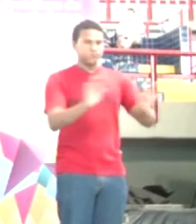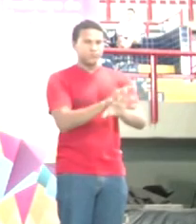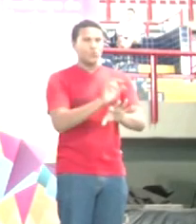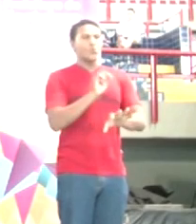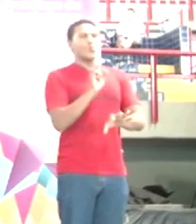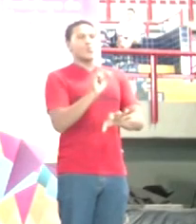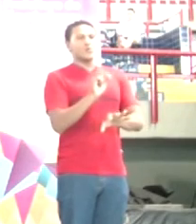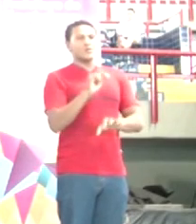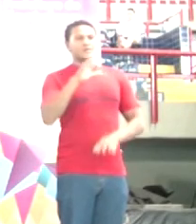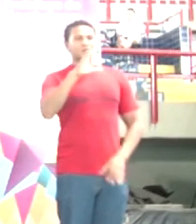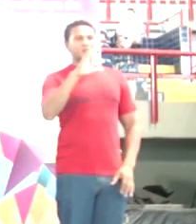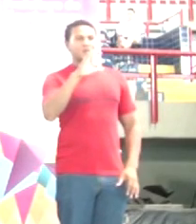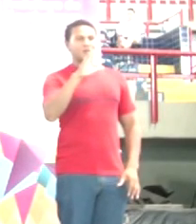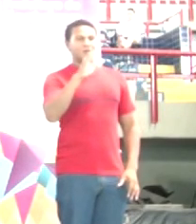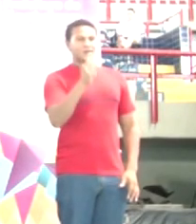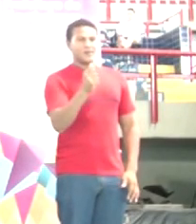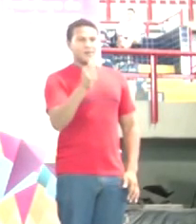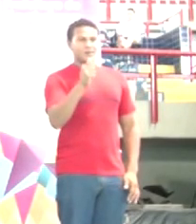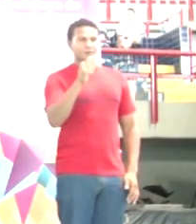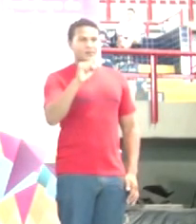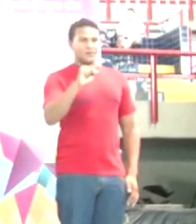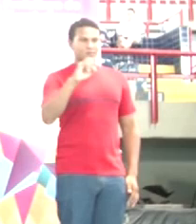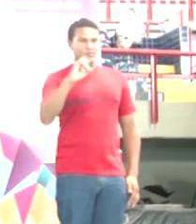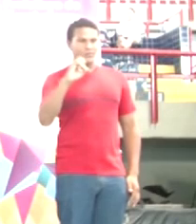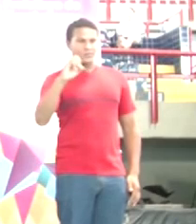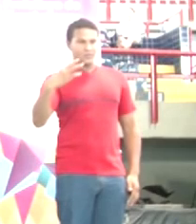sulfito de cálcio, e liberando CO2.